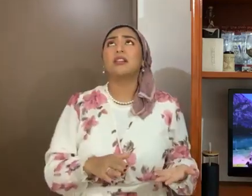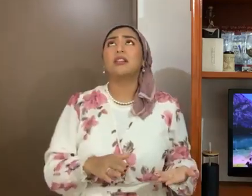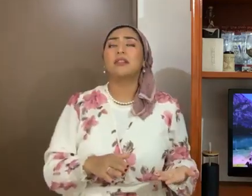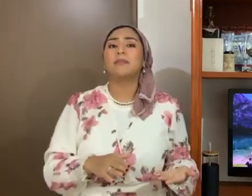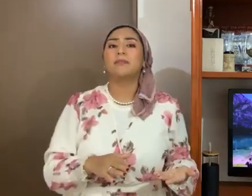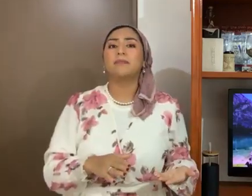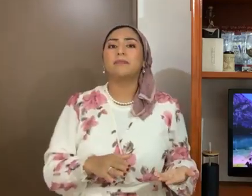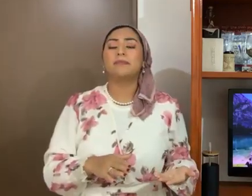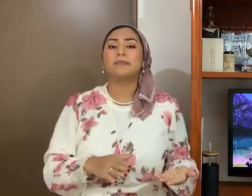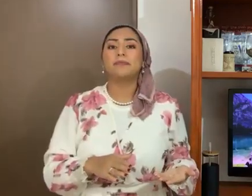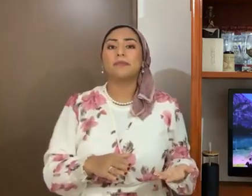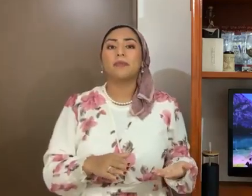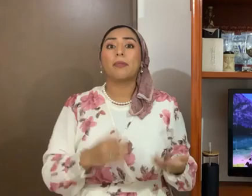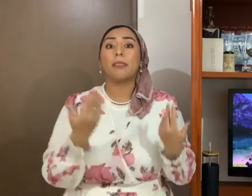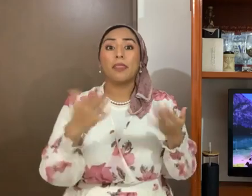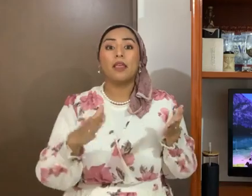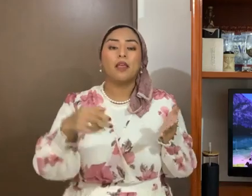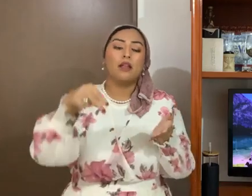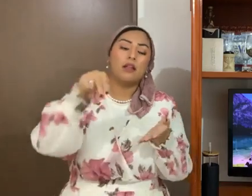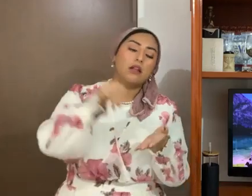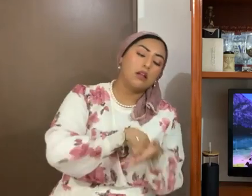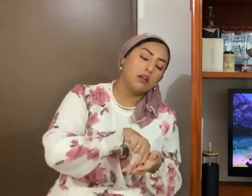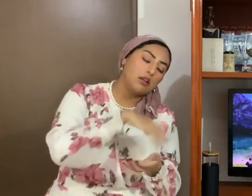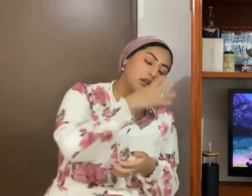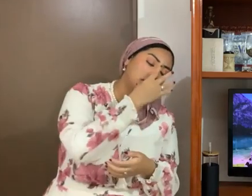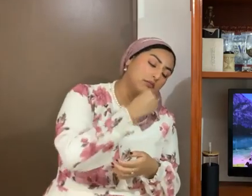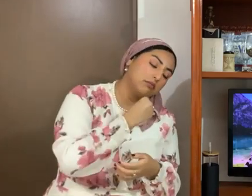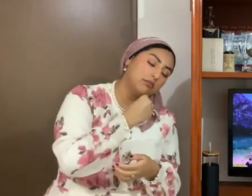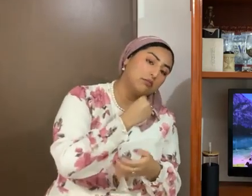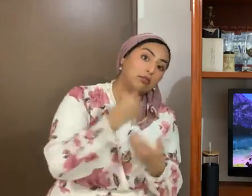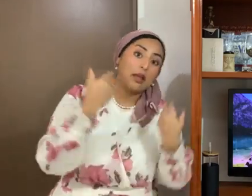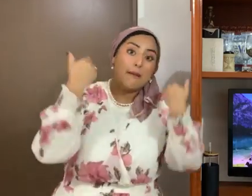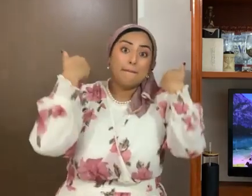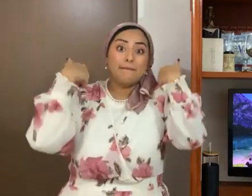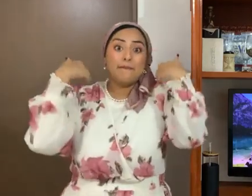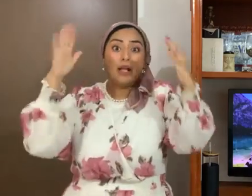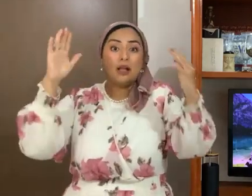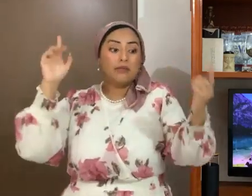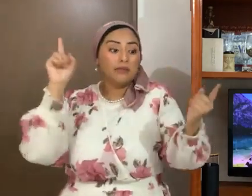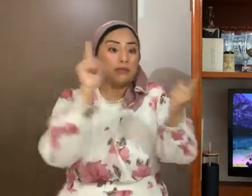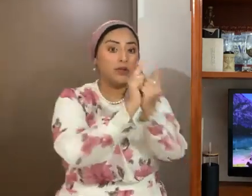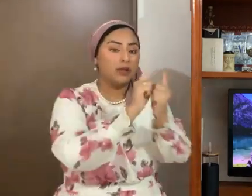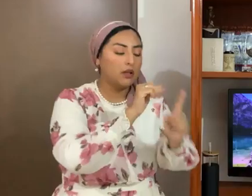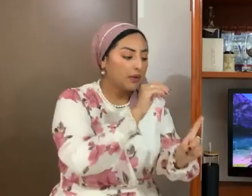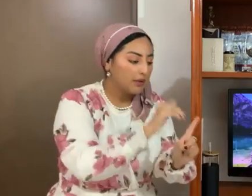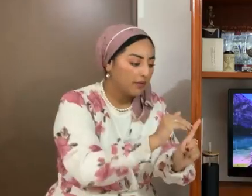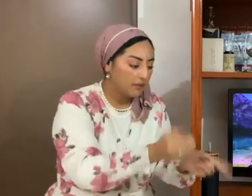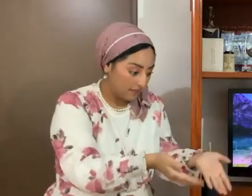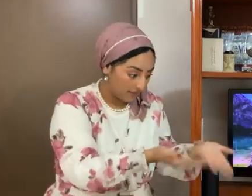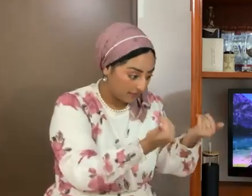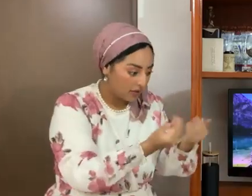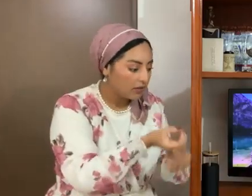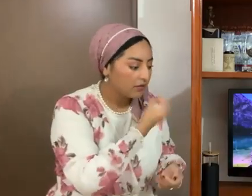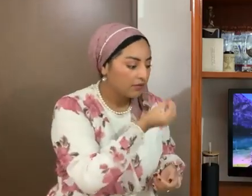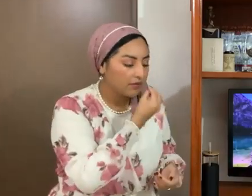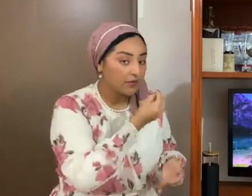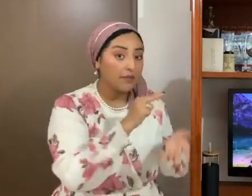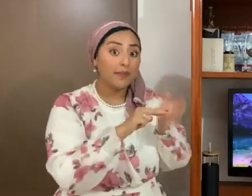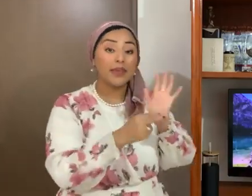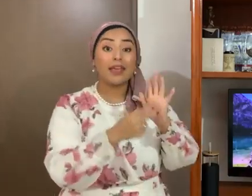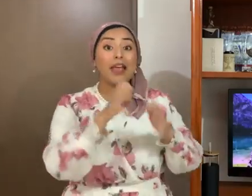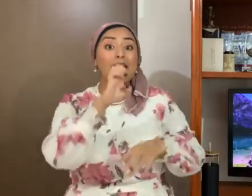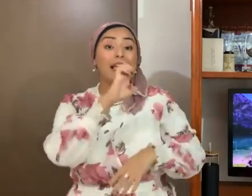padres. Y echándose debajo del enebro se quedó dormido, y aquí llegó un ángel y le tocó y le dijo, levántate y come. Es decir,